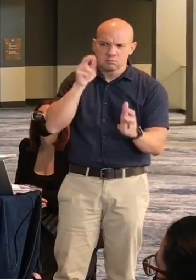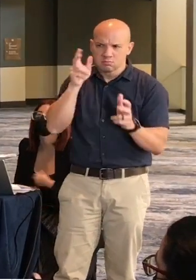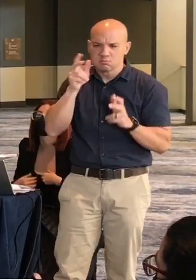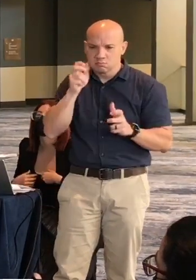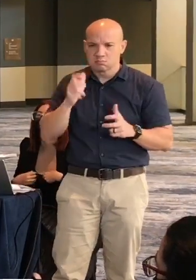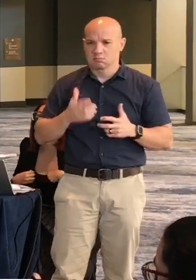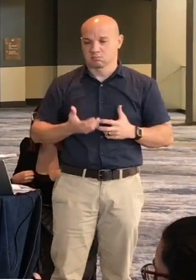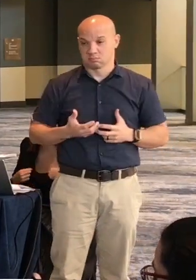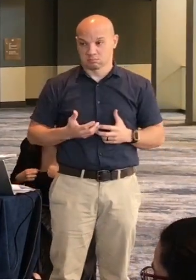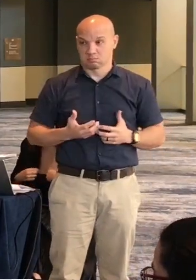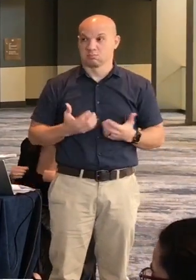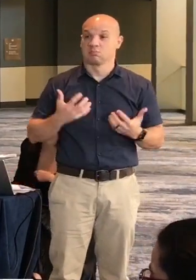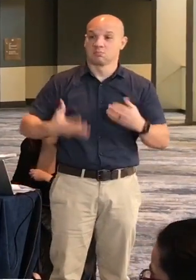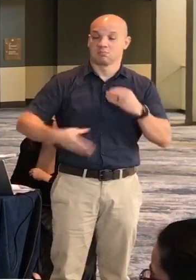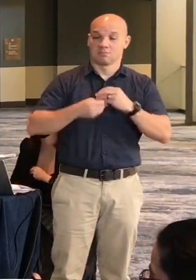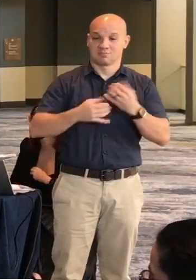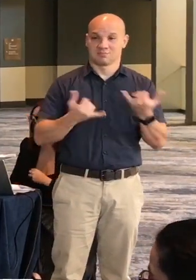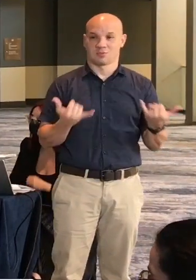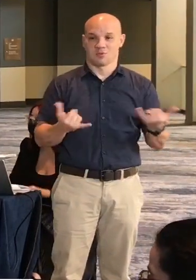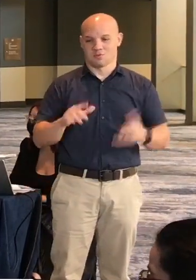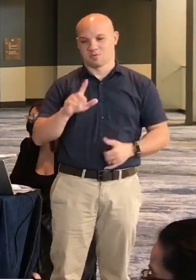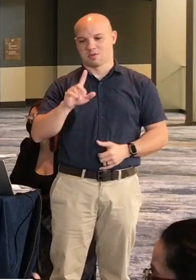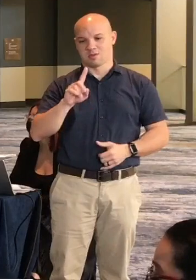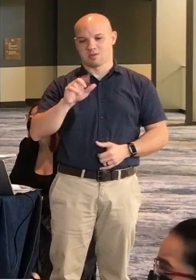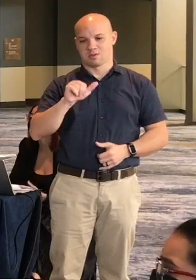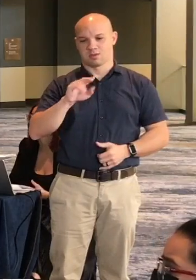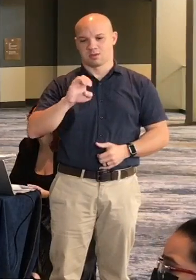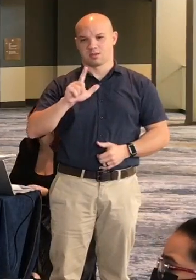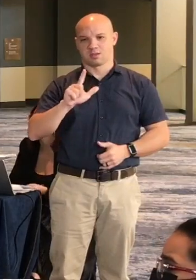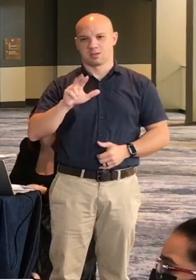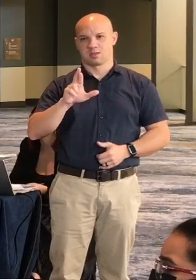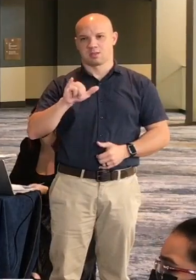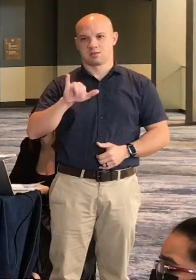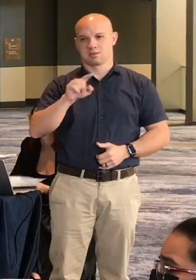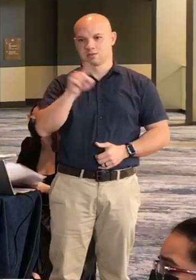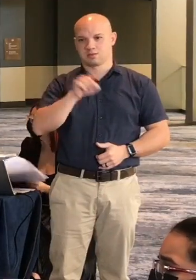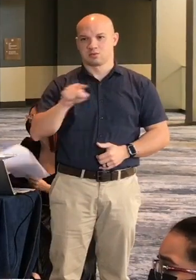que hoy nos acompaña Daniel Ruiz